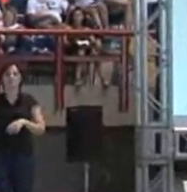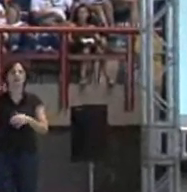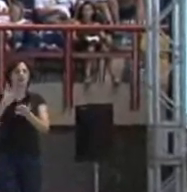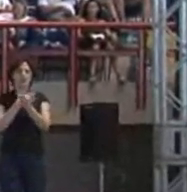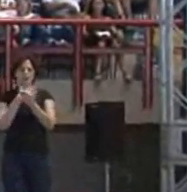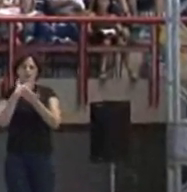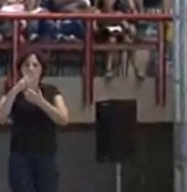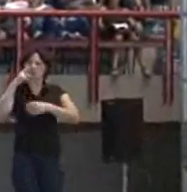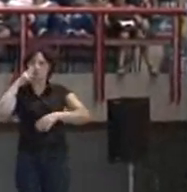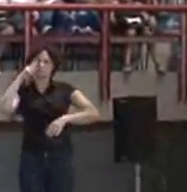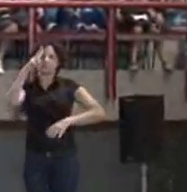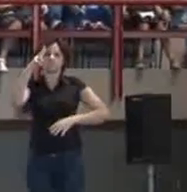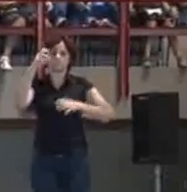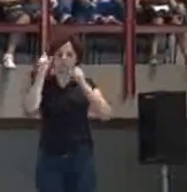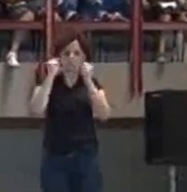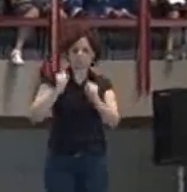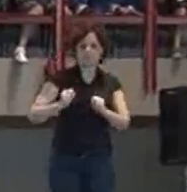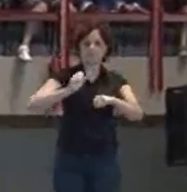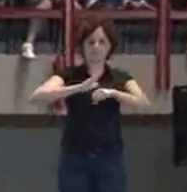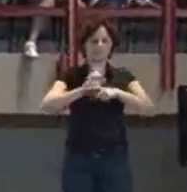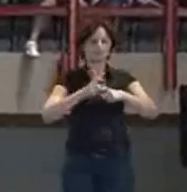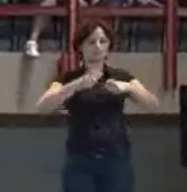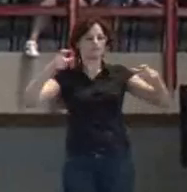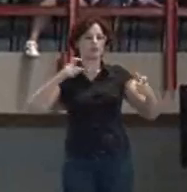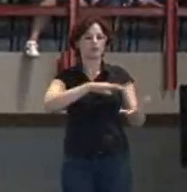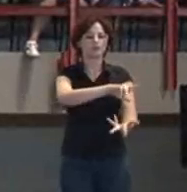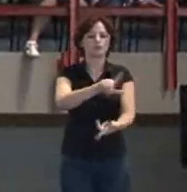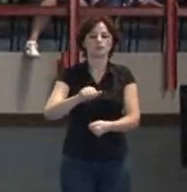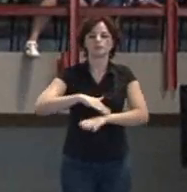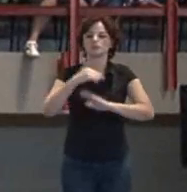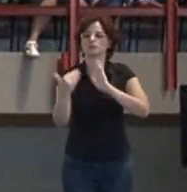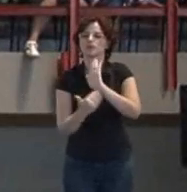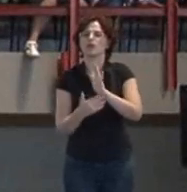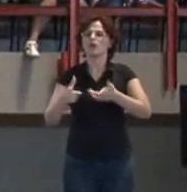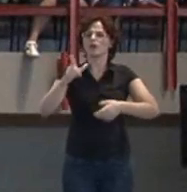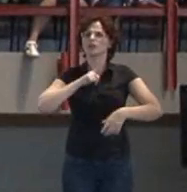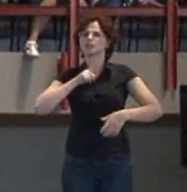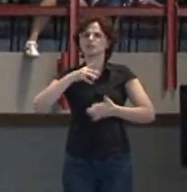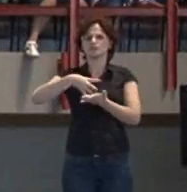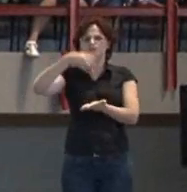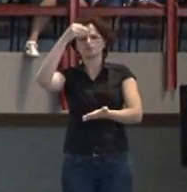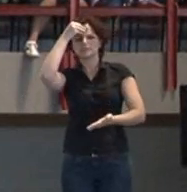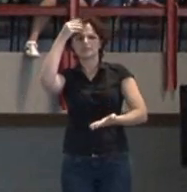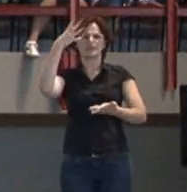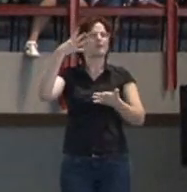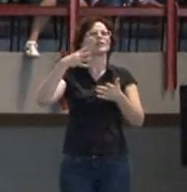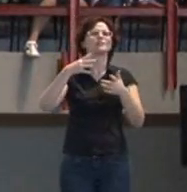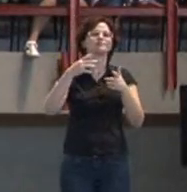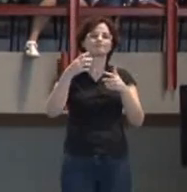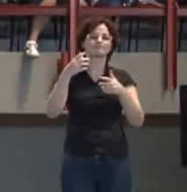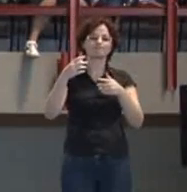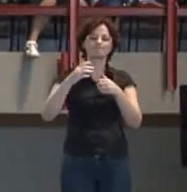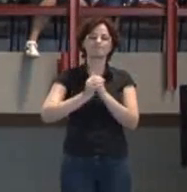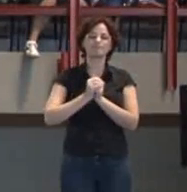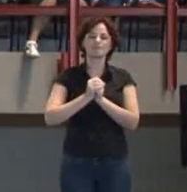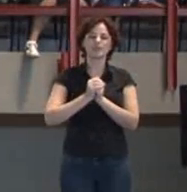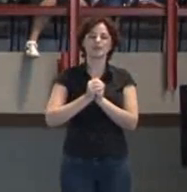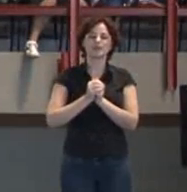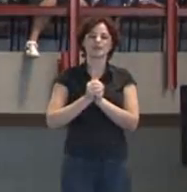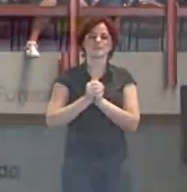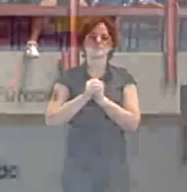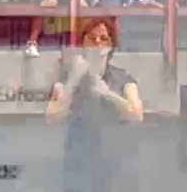ela tinha o socialismo como a sua prerrogativa principal as ideias socialistas são bem diferentes das capitalistas eu vou mostrar para